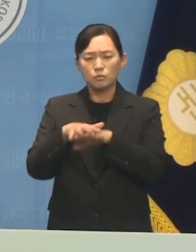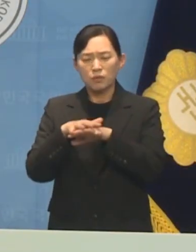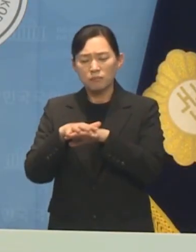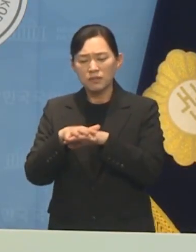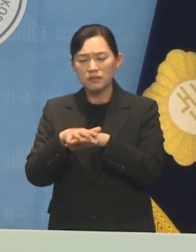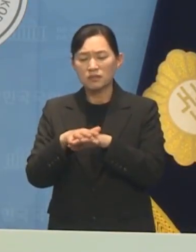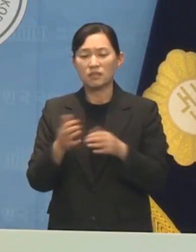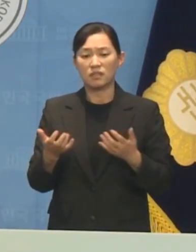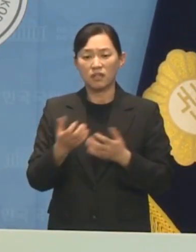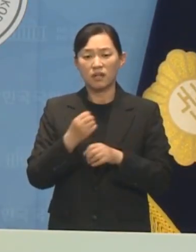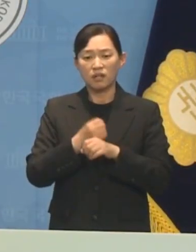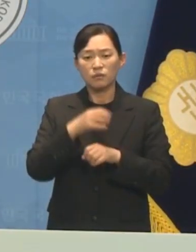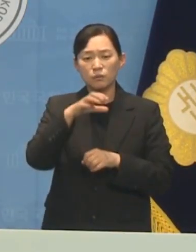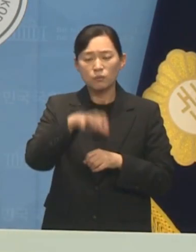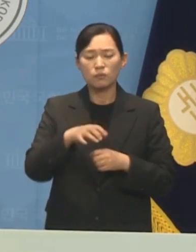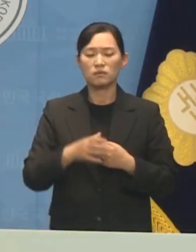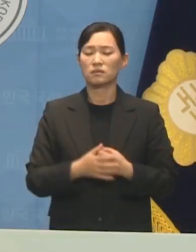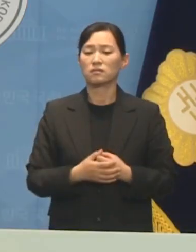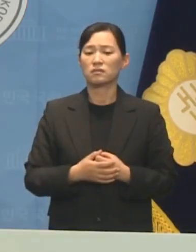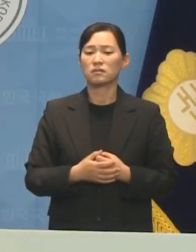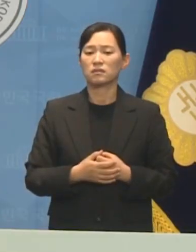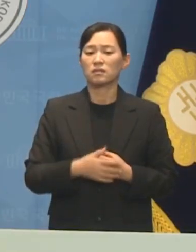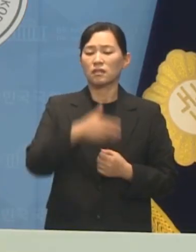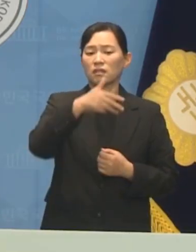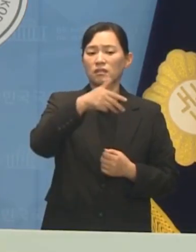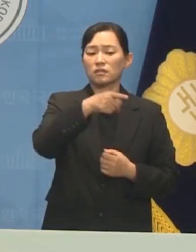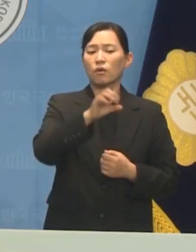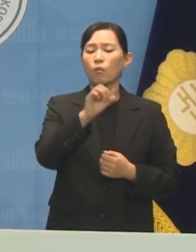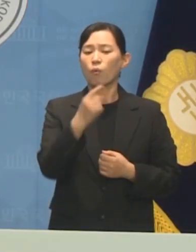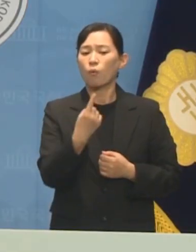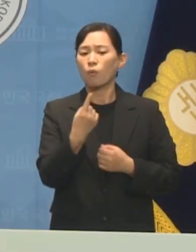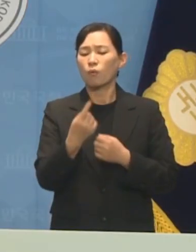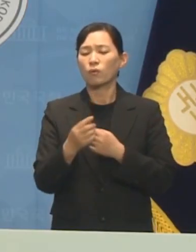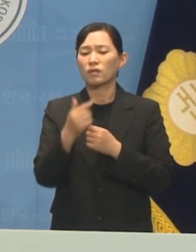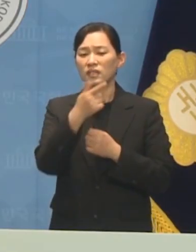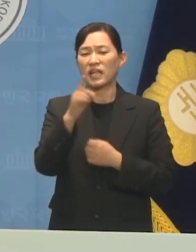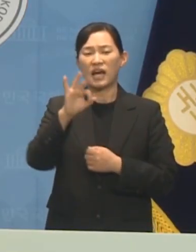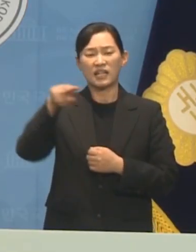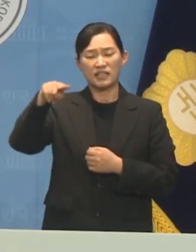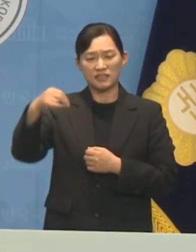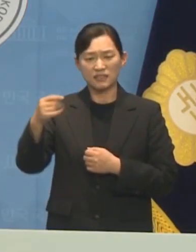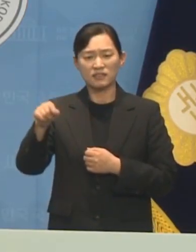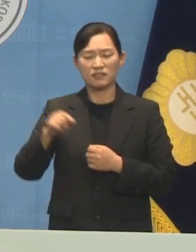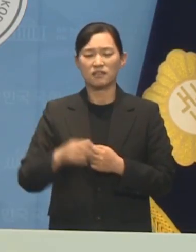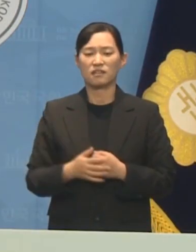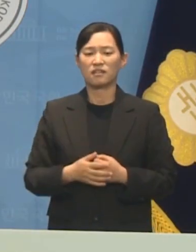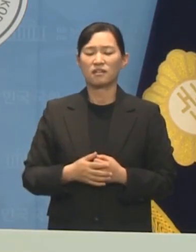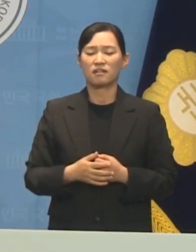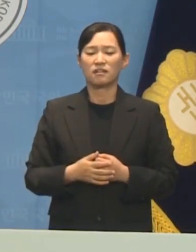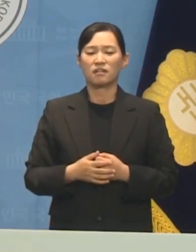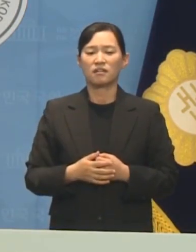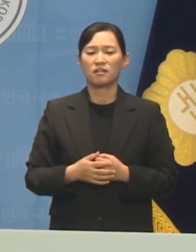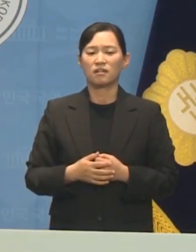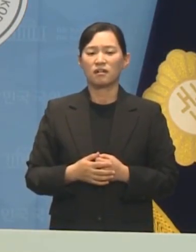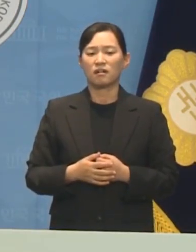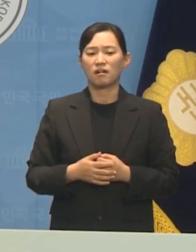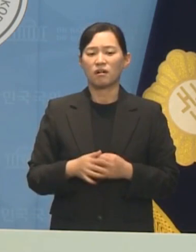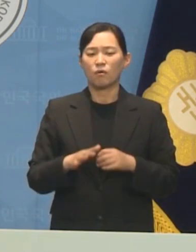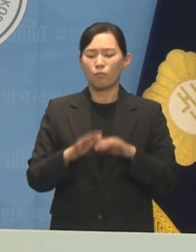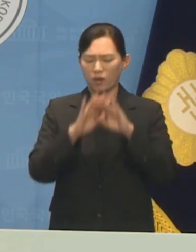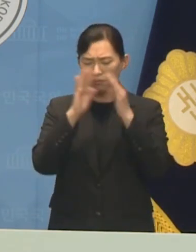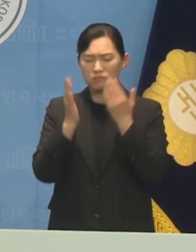고용되어 있는 청혼아이스 엔지니어링은 청혼아이스가 마이크로필터와 MCM을 통해서 우회하긴 했지만 완전히